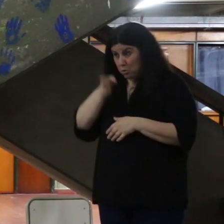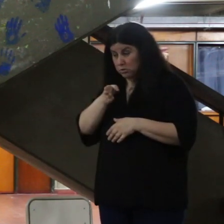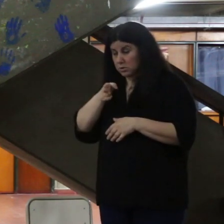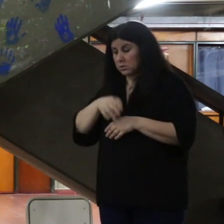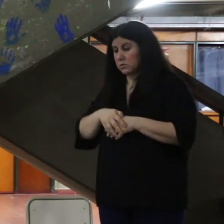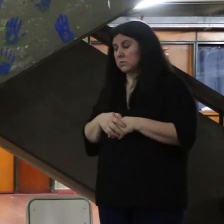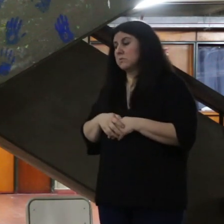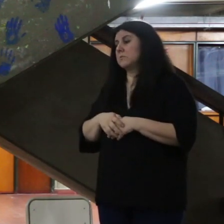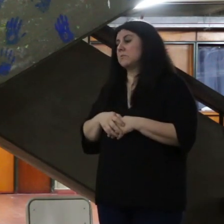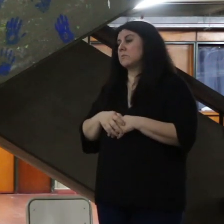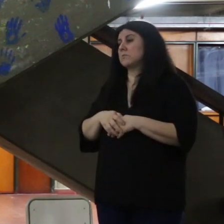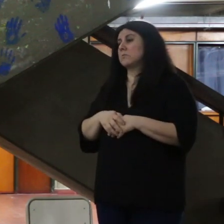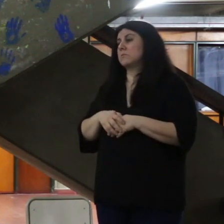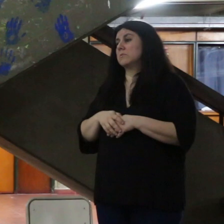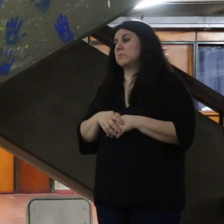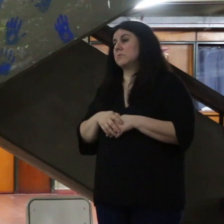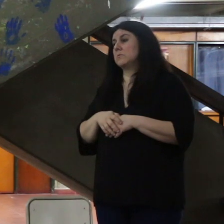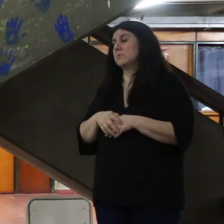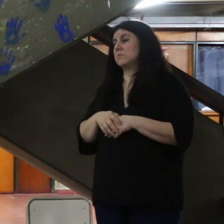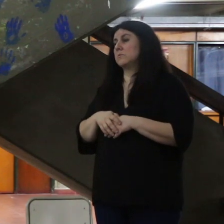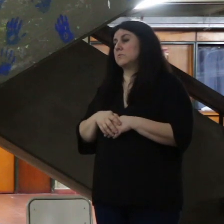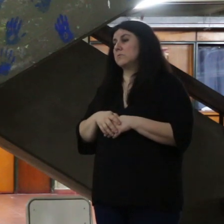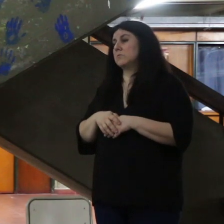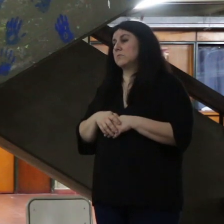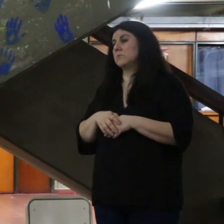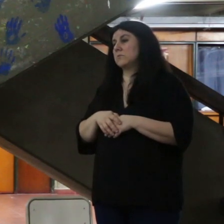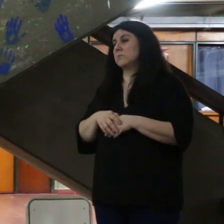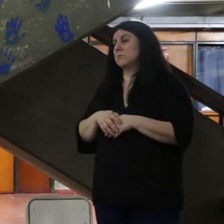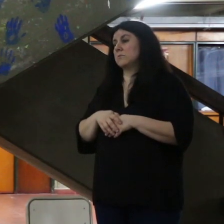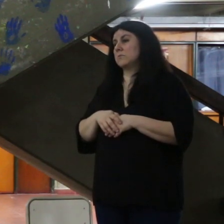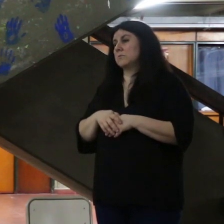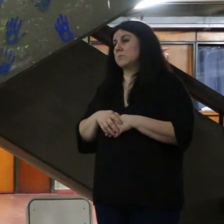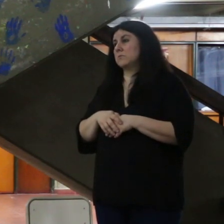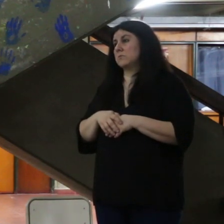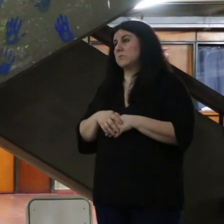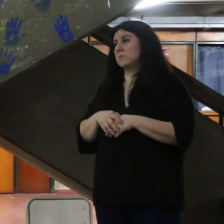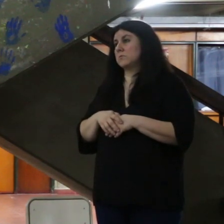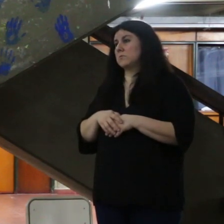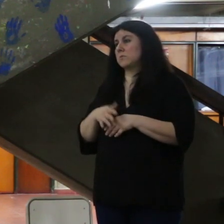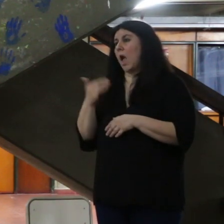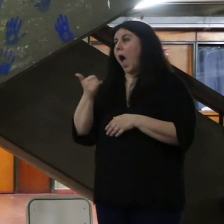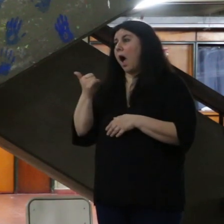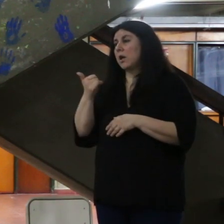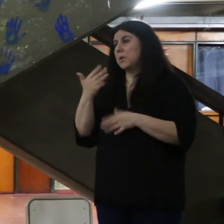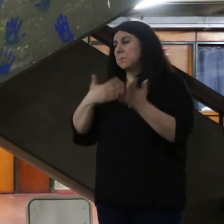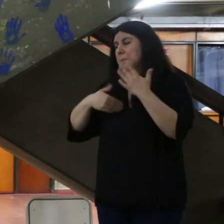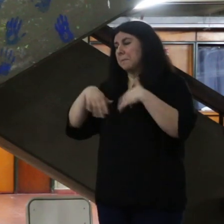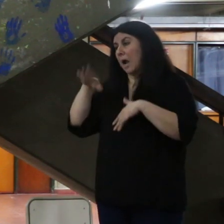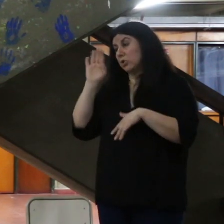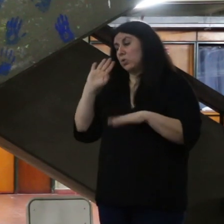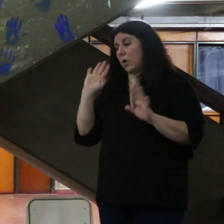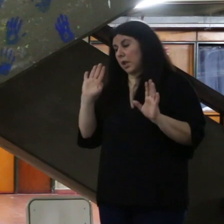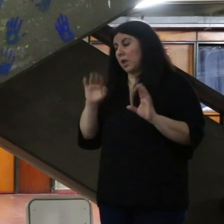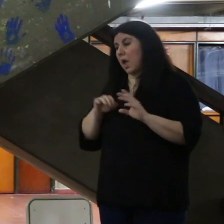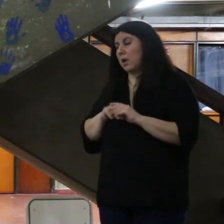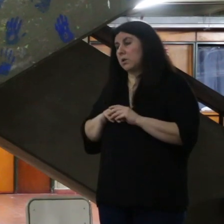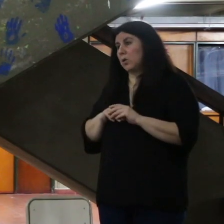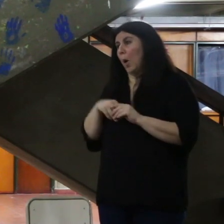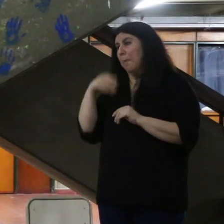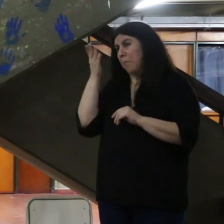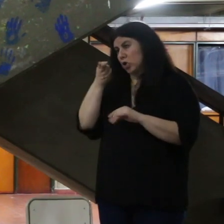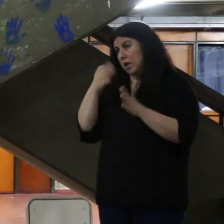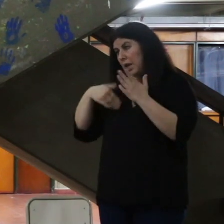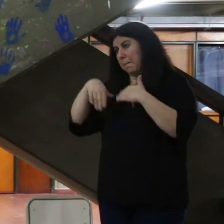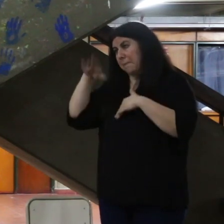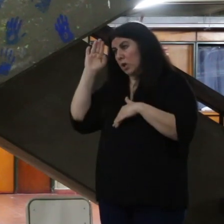¿sí?, hay una gran mayoría o un gran porcentaje